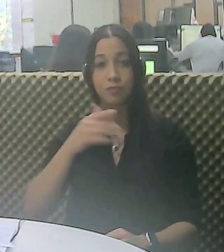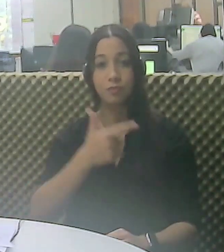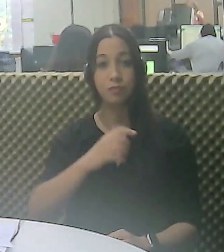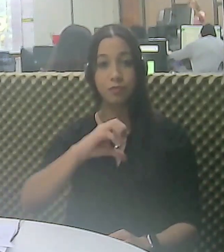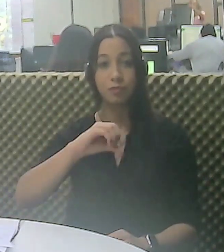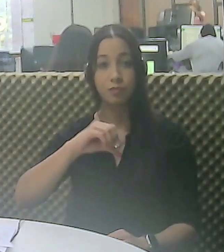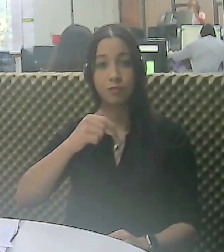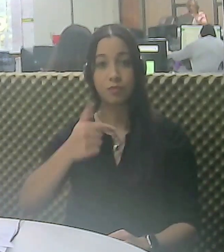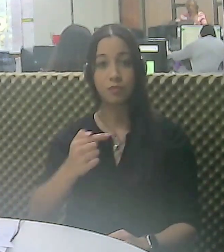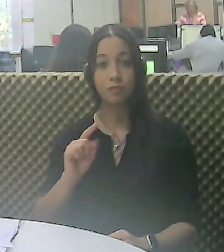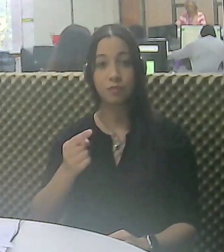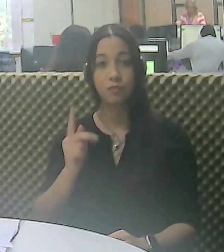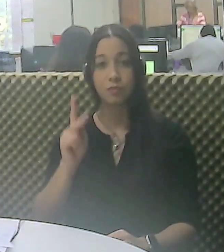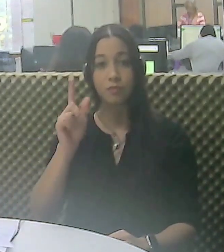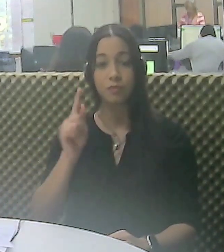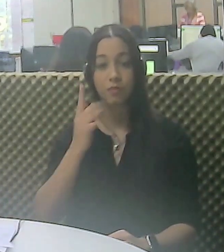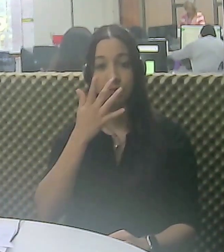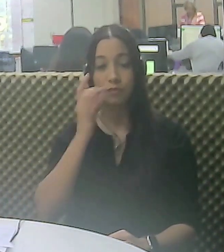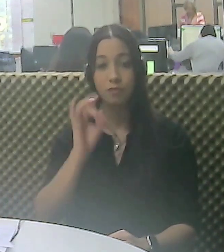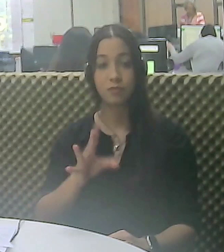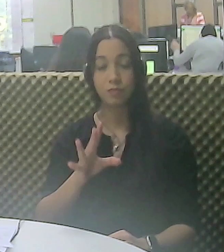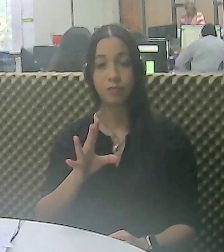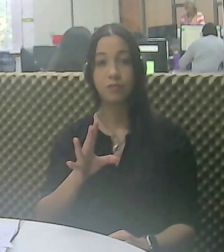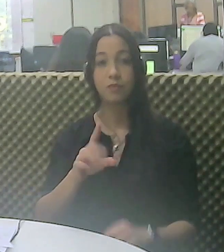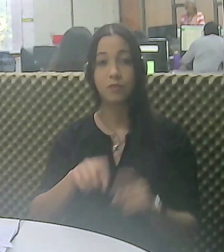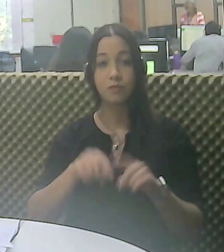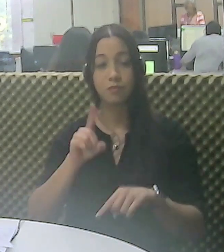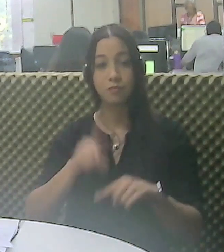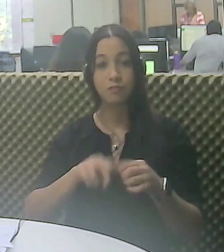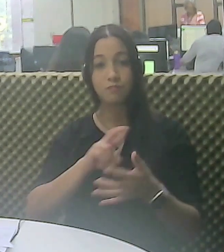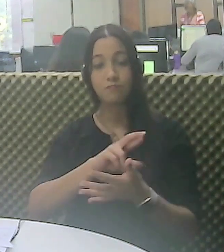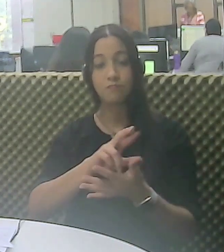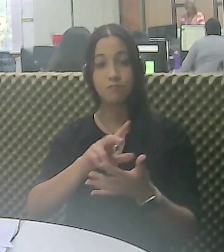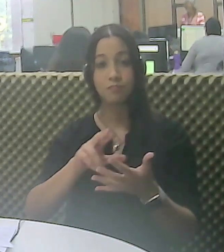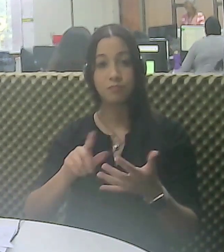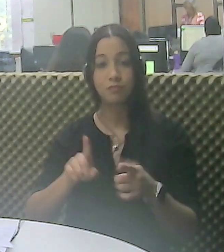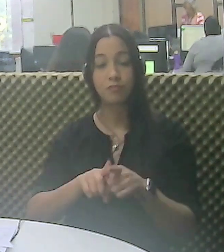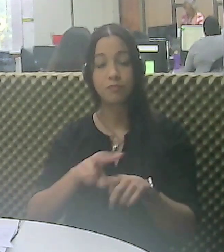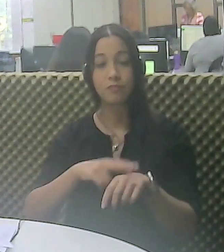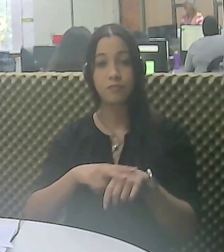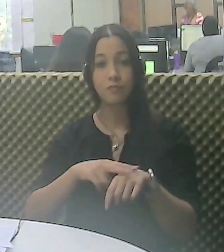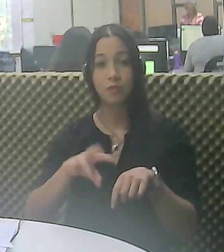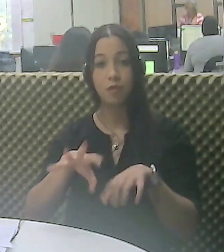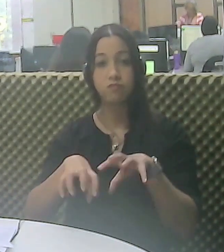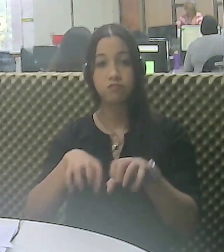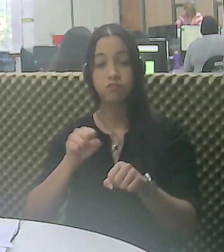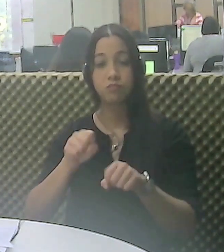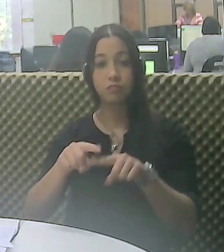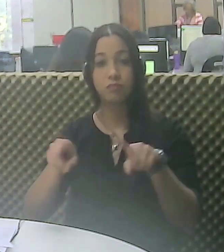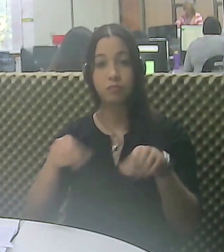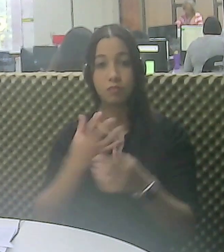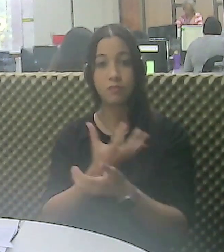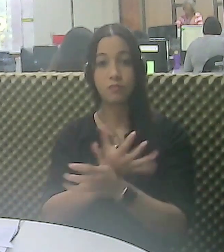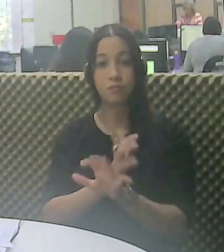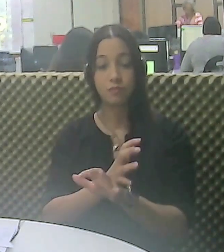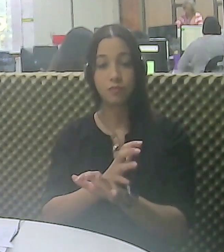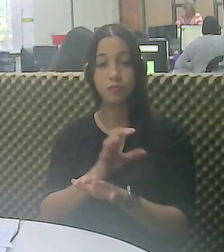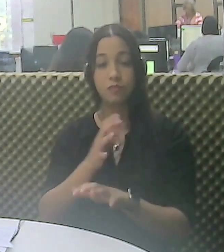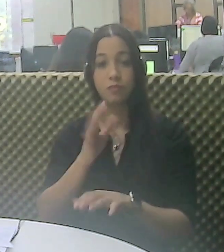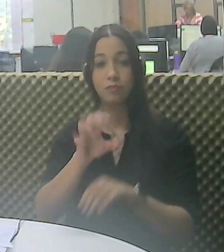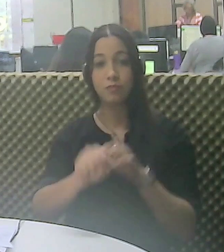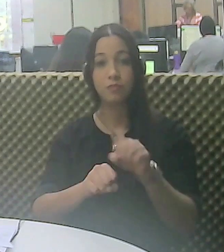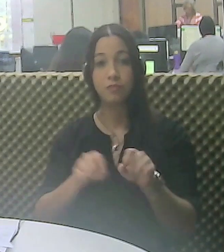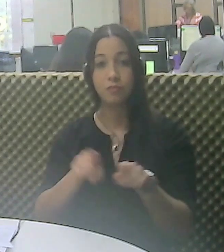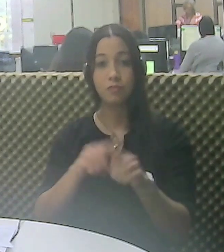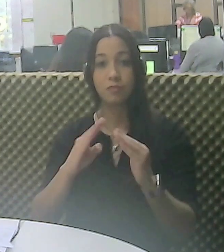297 toneladas de entulho, lixo, objetos diversos e massa verde que estavam em lotes vagos ou que foram retirados de